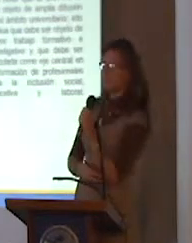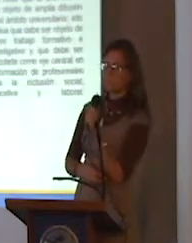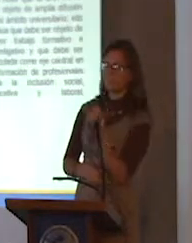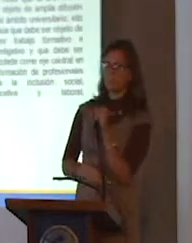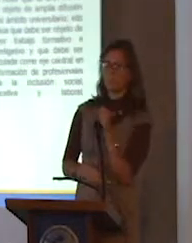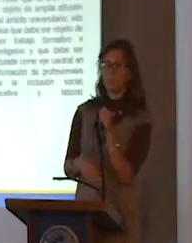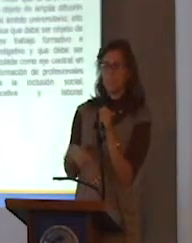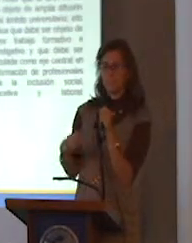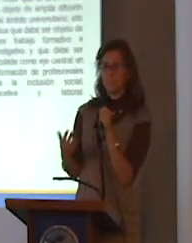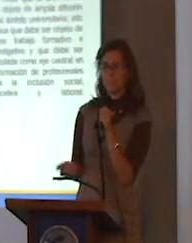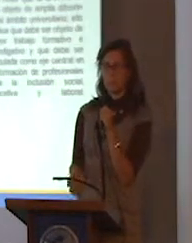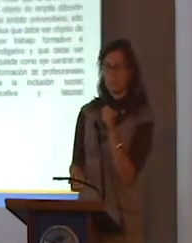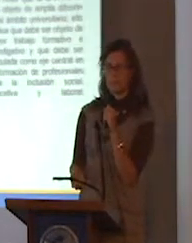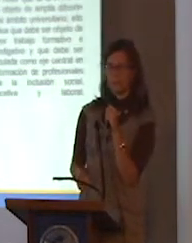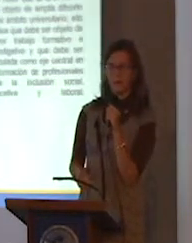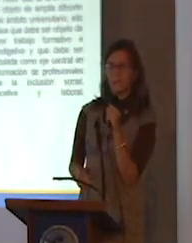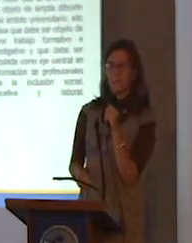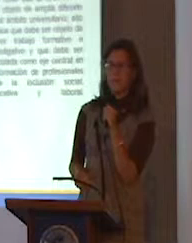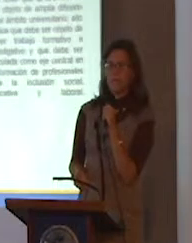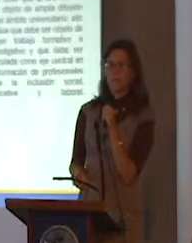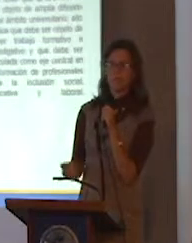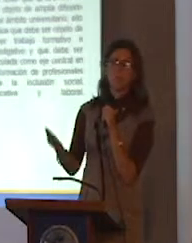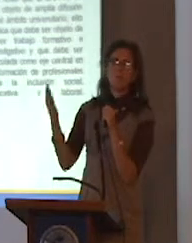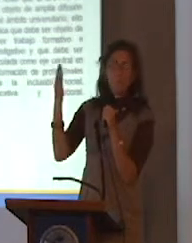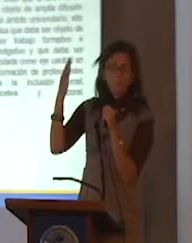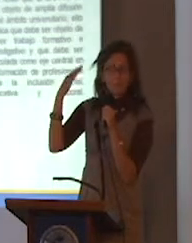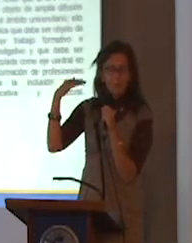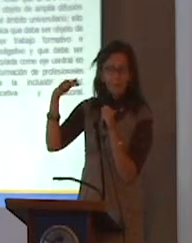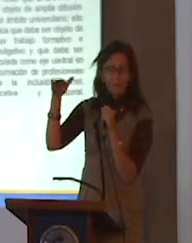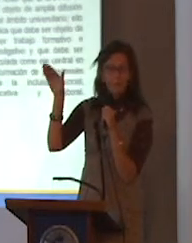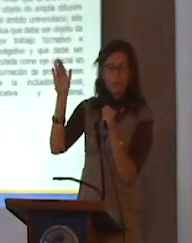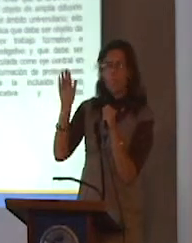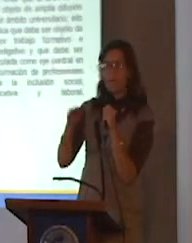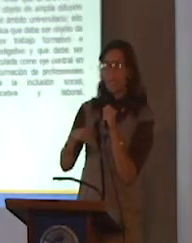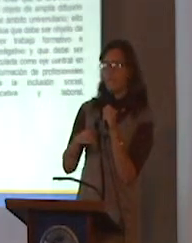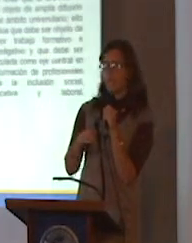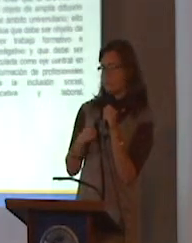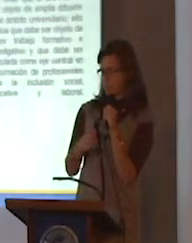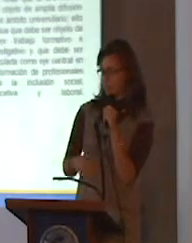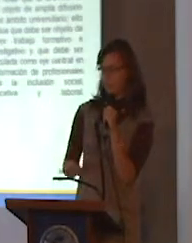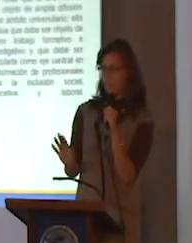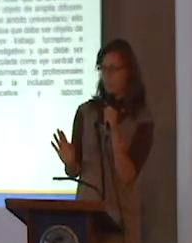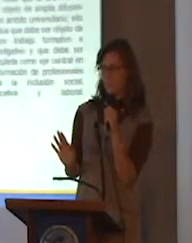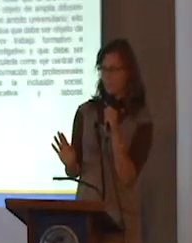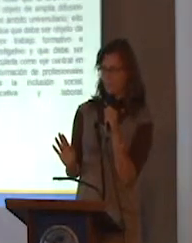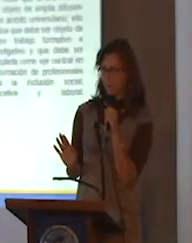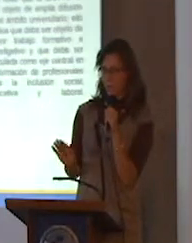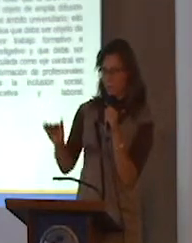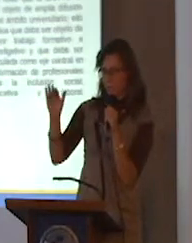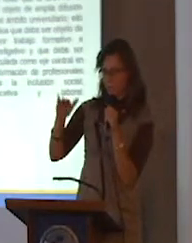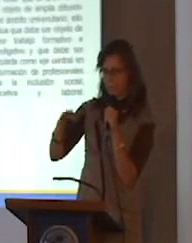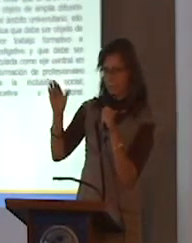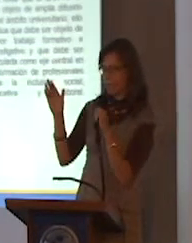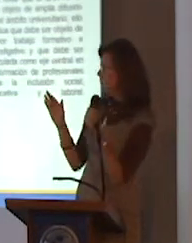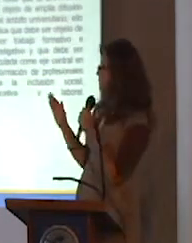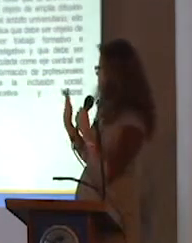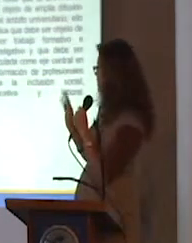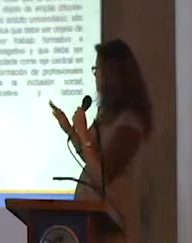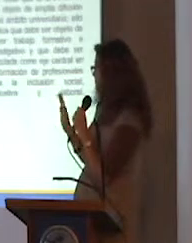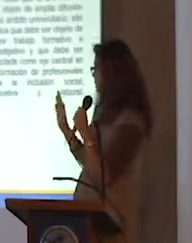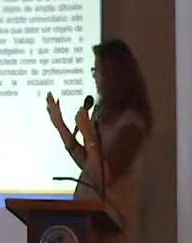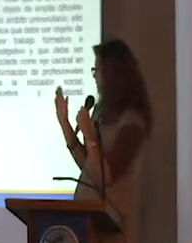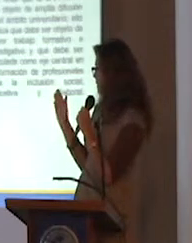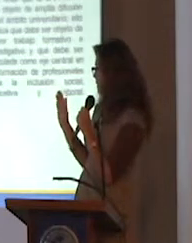en las universidades. Entonces, los participantes contestaban desde totalmente de acuerdo a totalmente en desacuerdo. Ahí